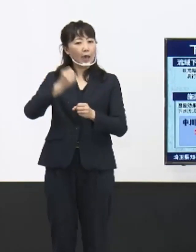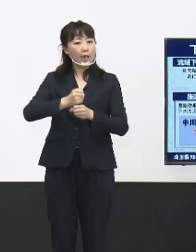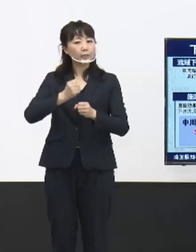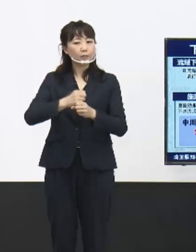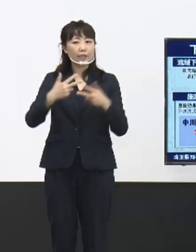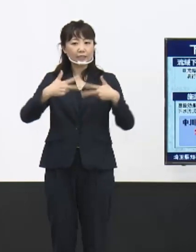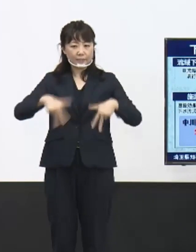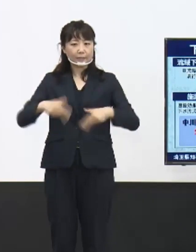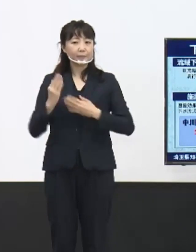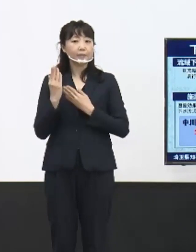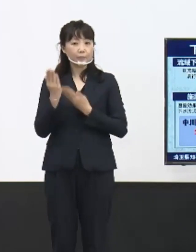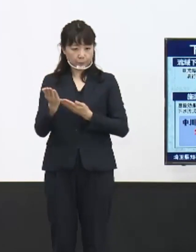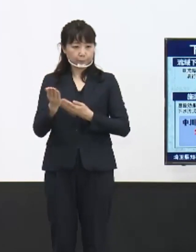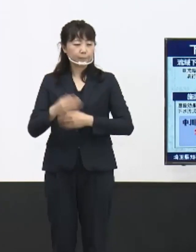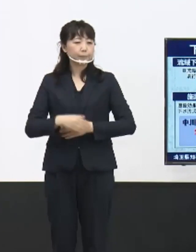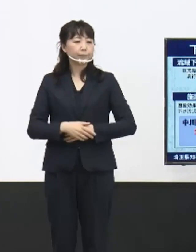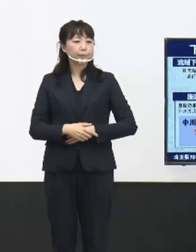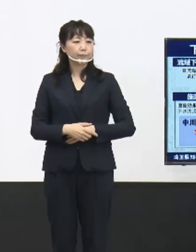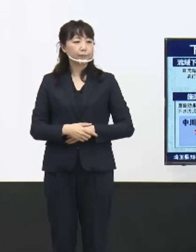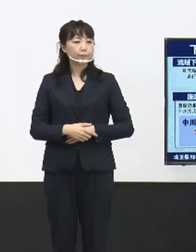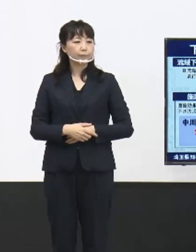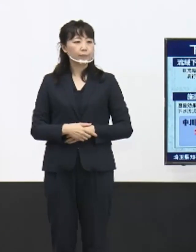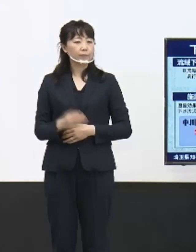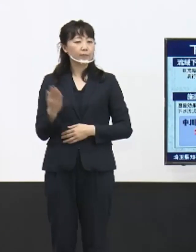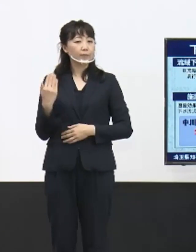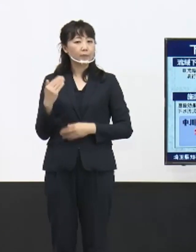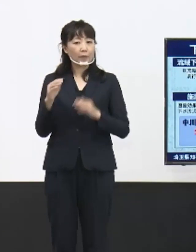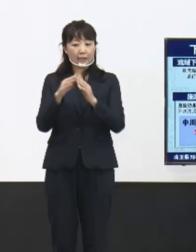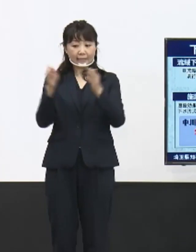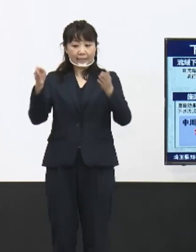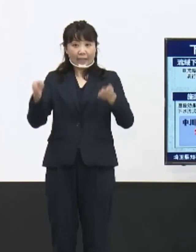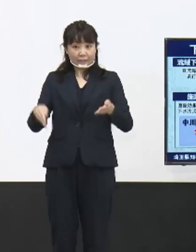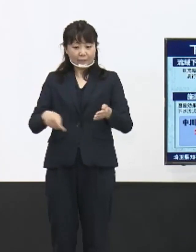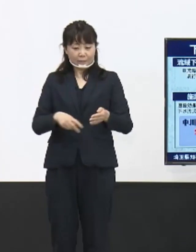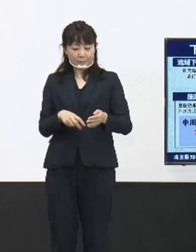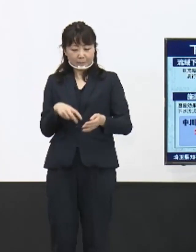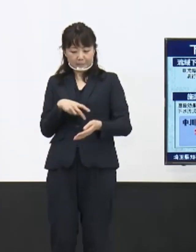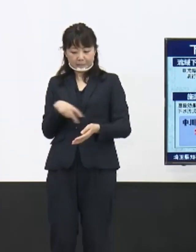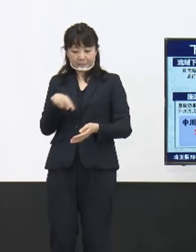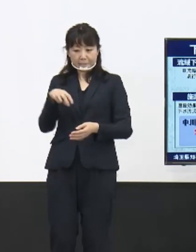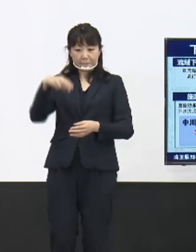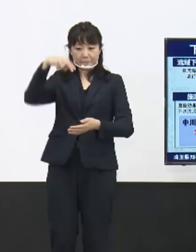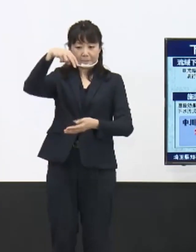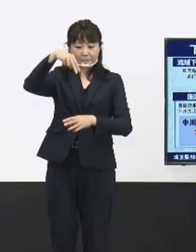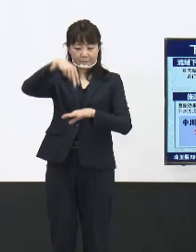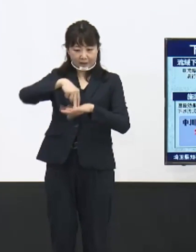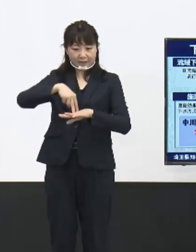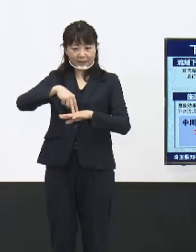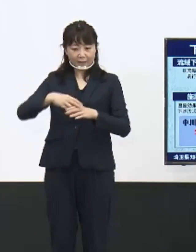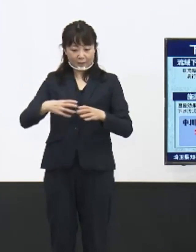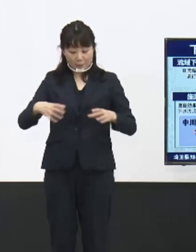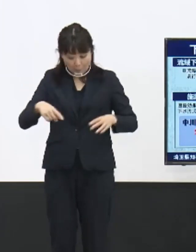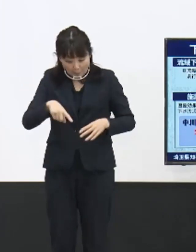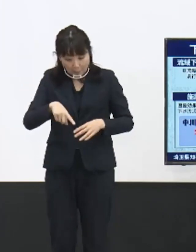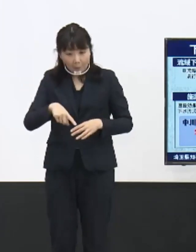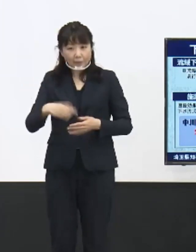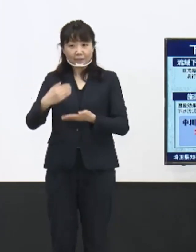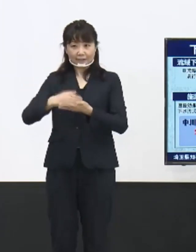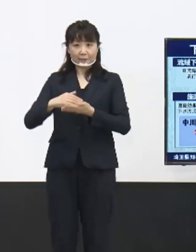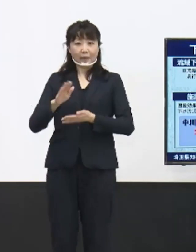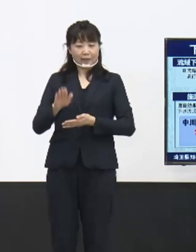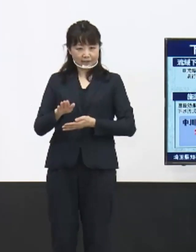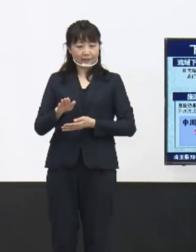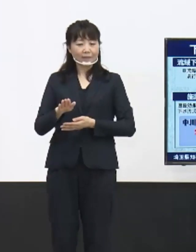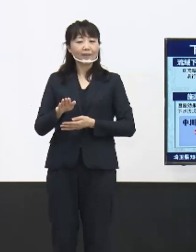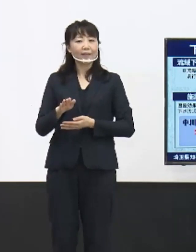します。先ほど知事、タンクをご覧になったということなんですけれども、登ってご覧になったということなんですけれども、改めてですね、この